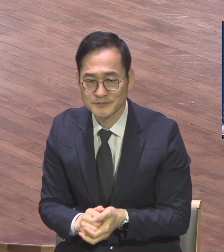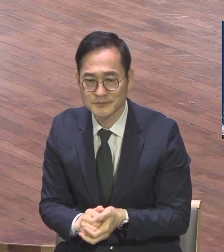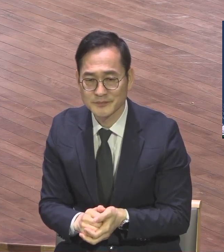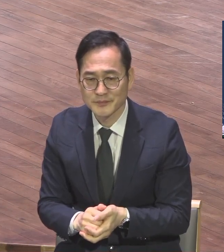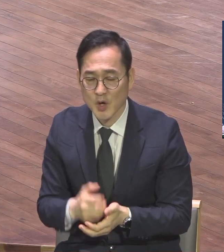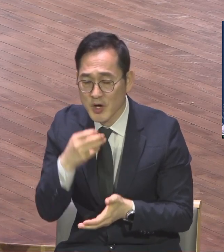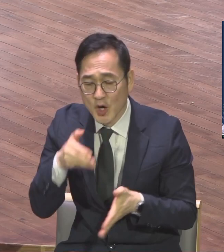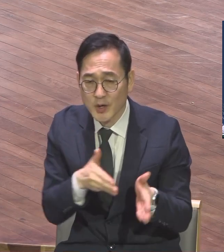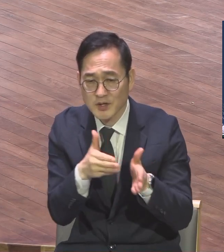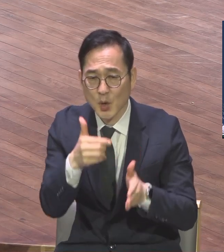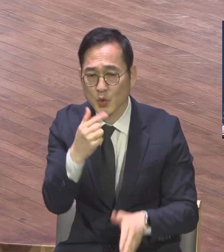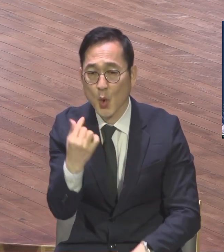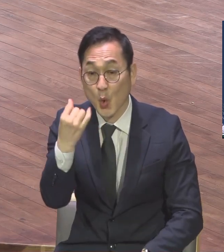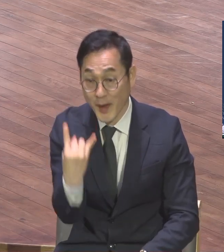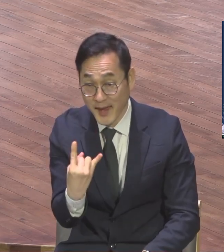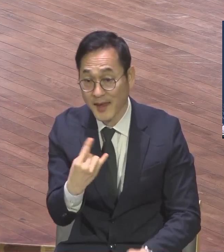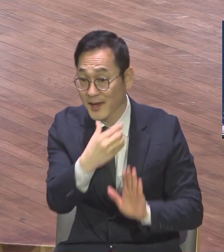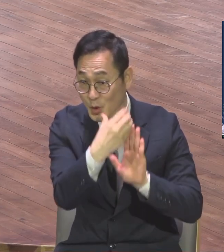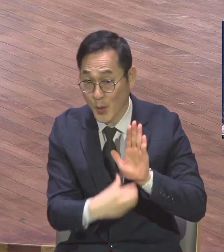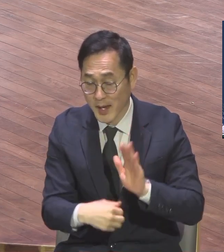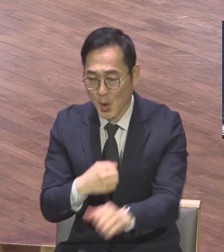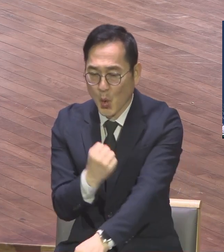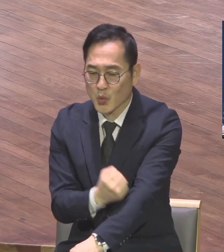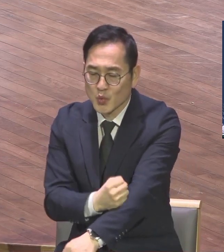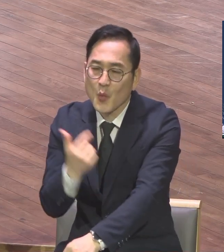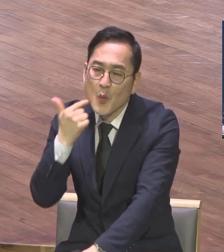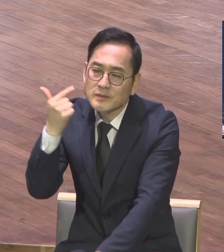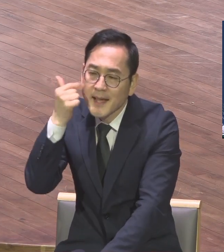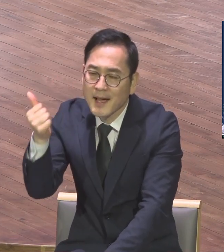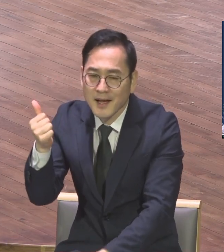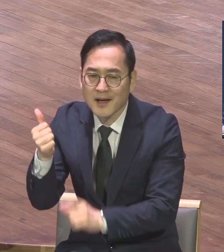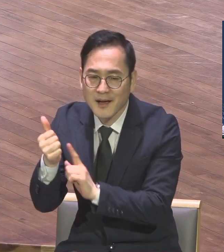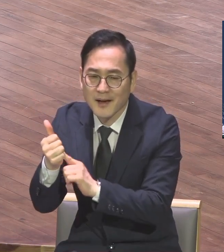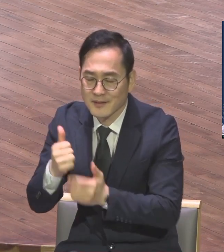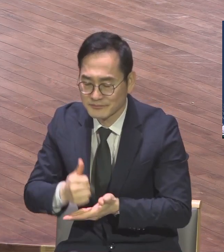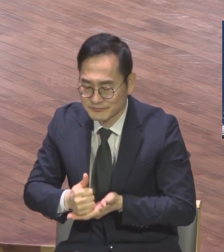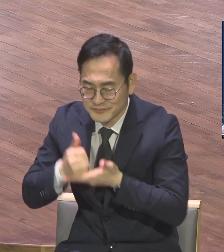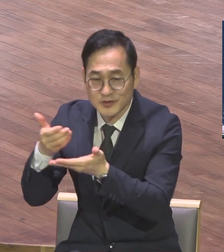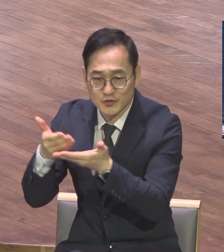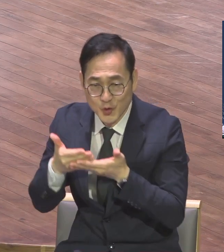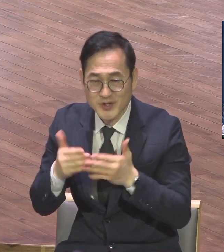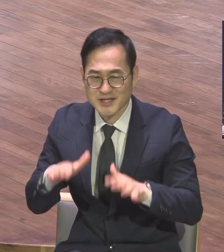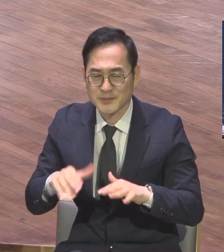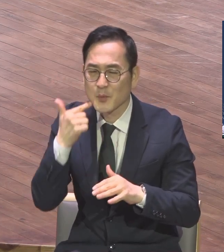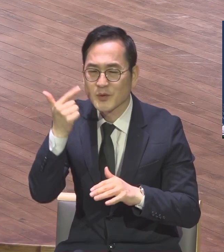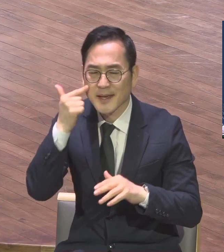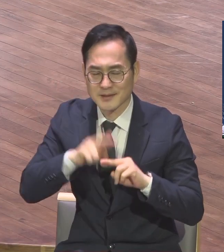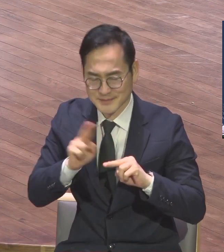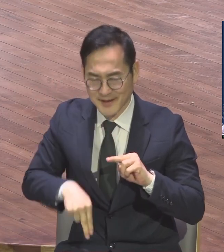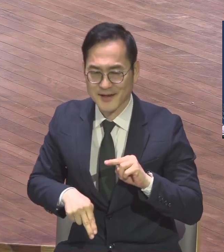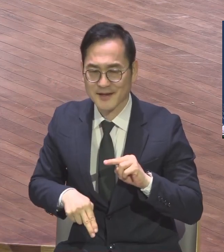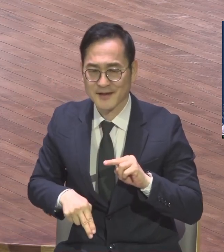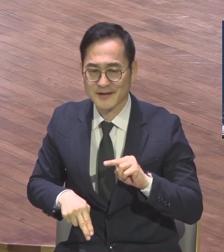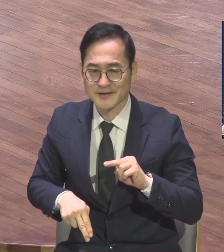경기노회에서는 공로 목사로 이렇게 추대를 받은 지금은 은퇴 목사입니다.